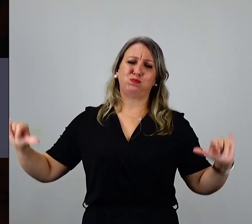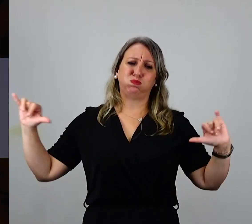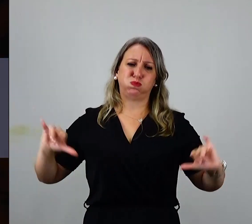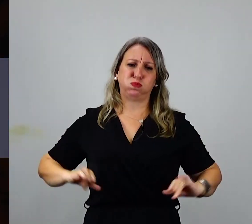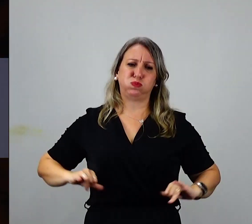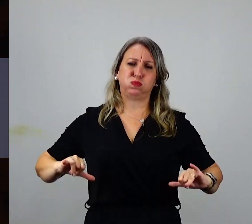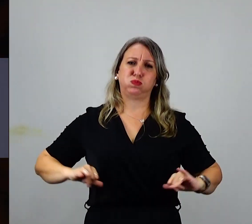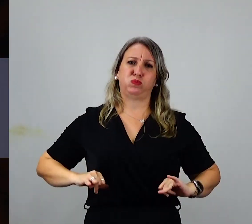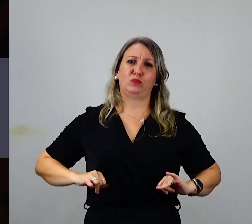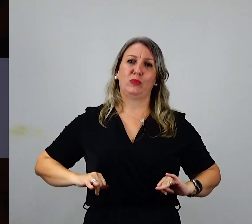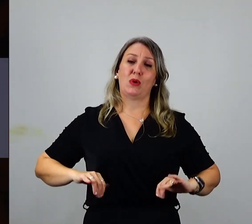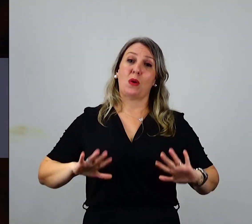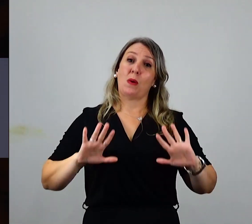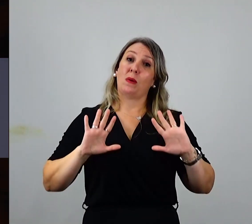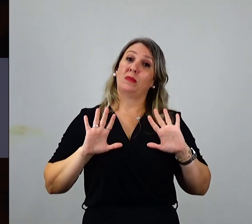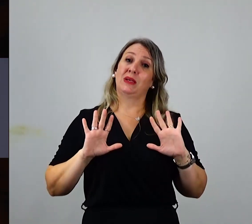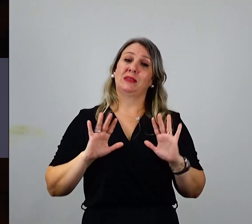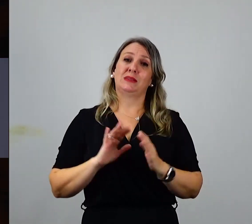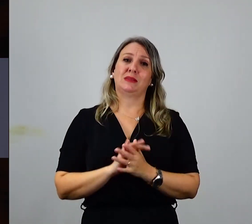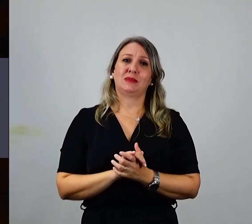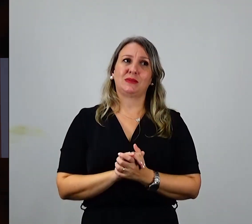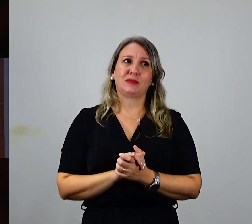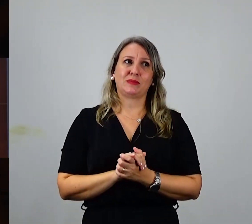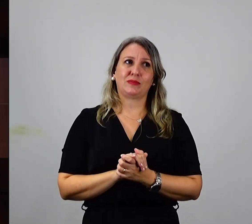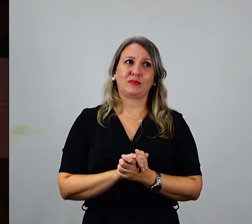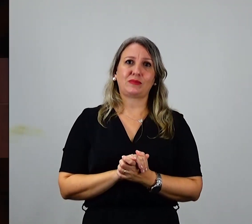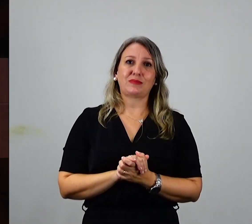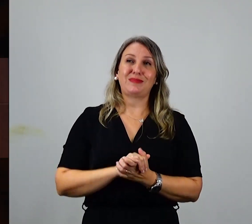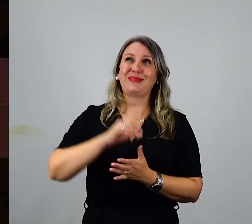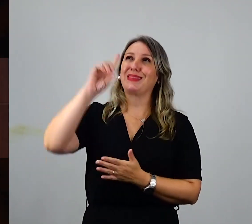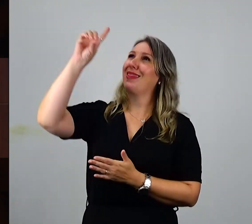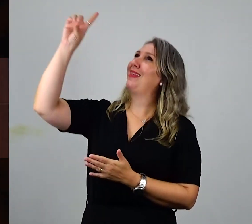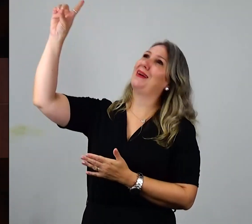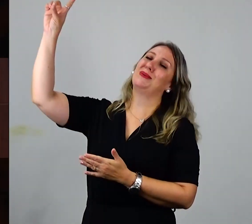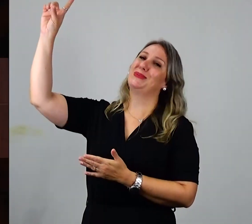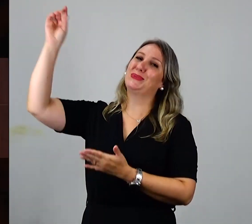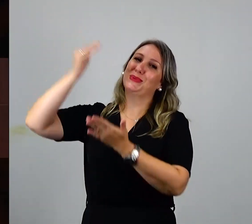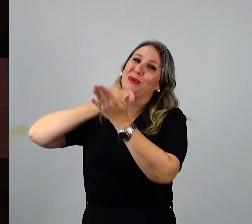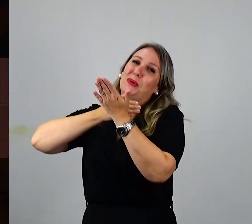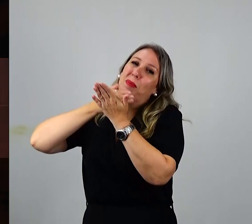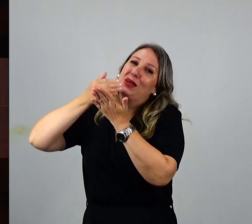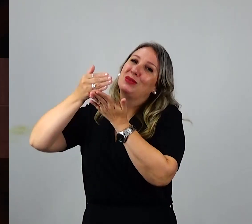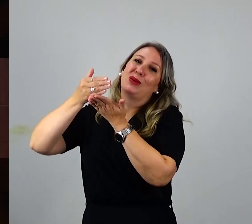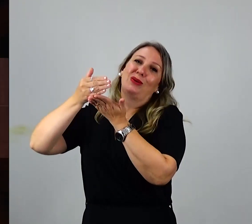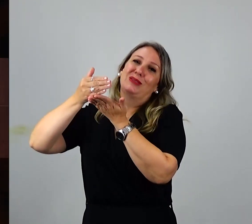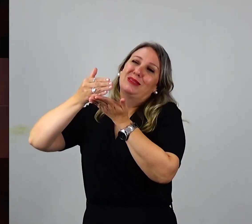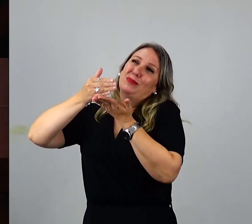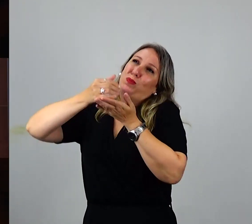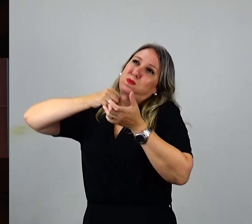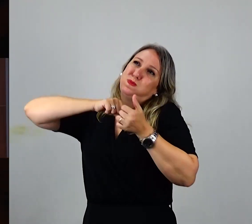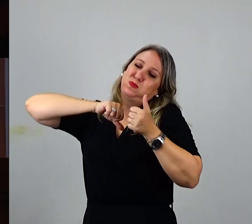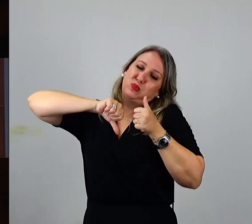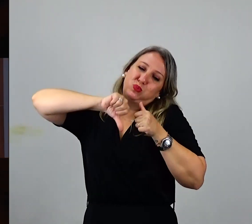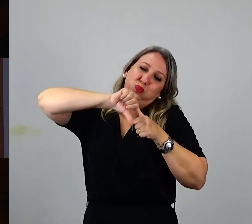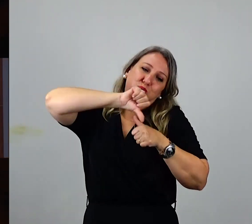Mas aquele que começou essa boa obra em